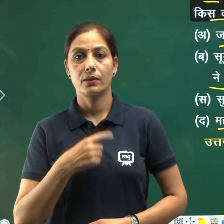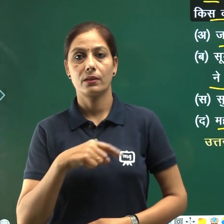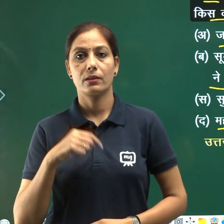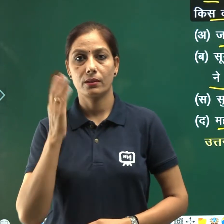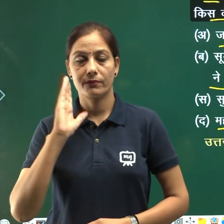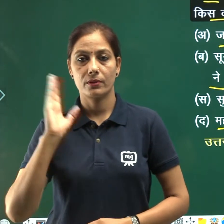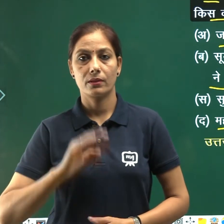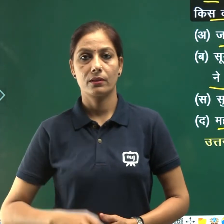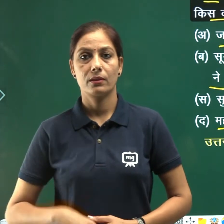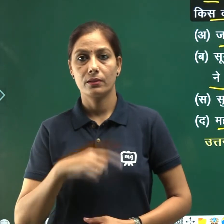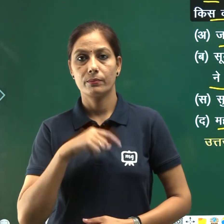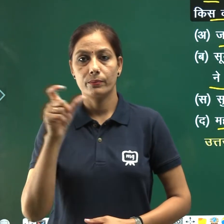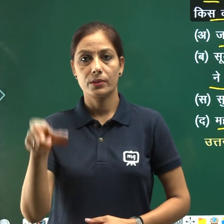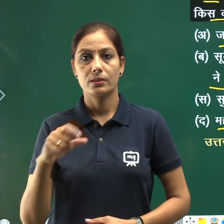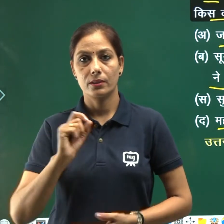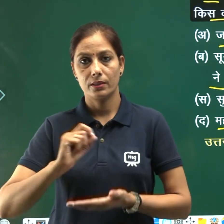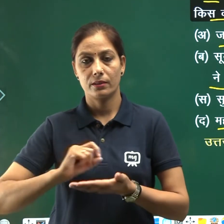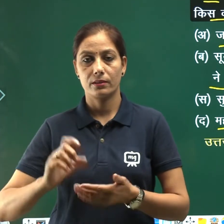कविता इन्होंने लिखी है।